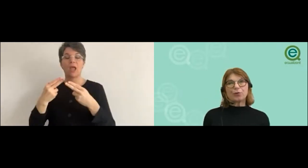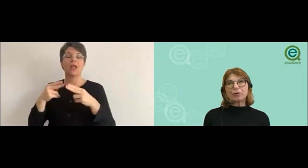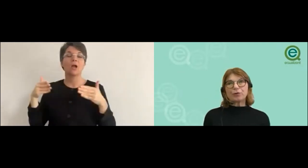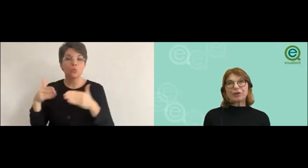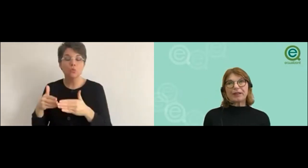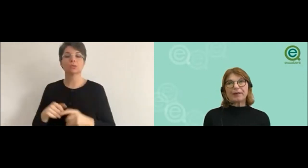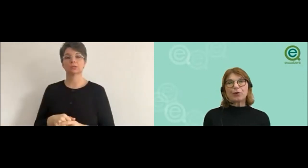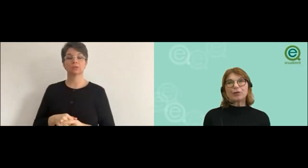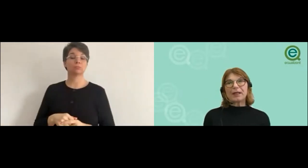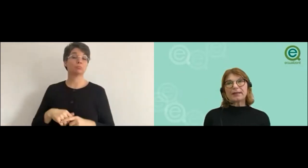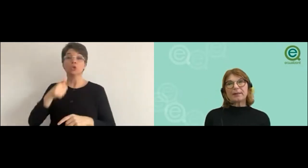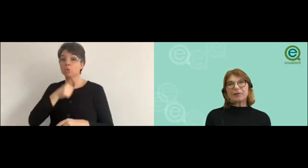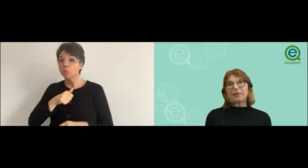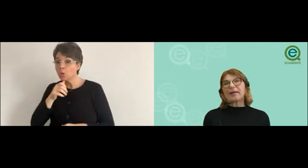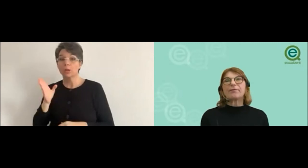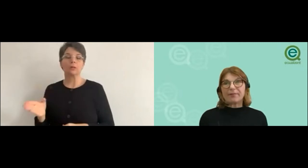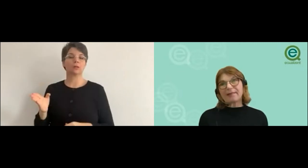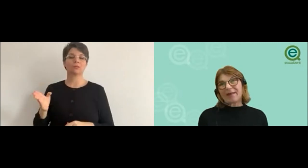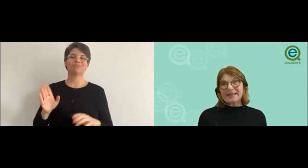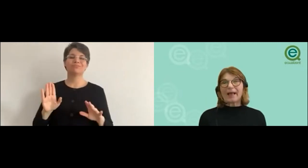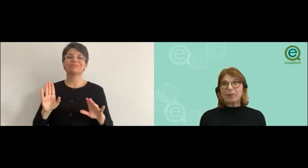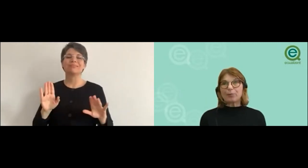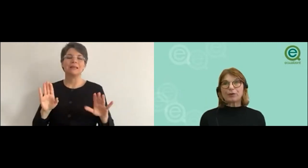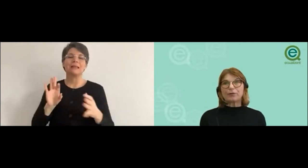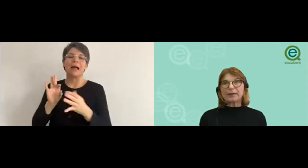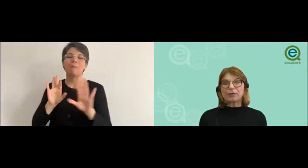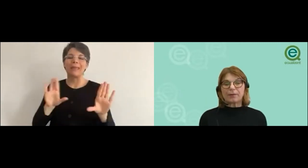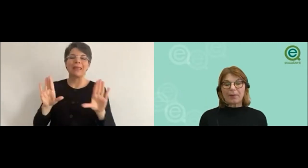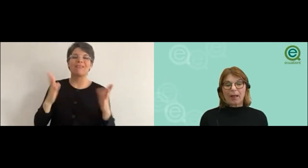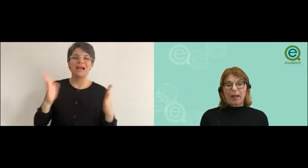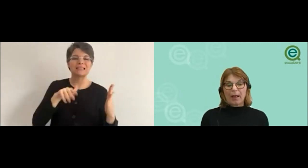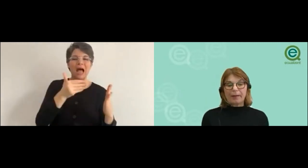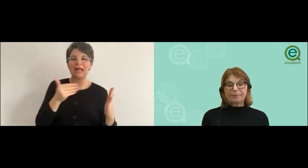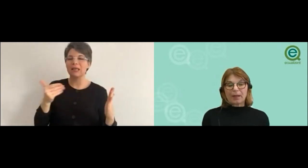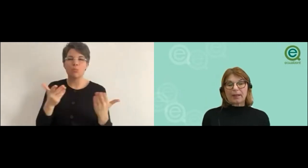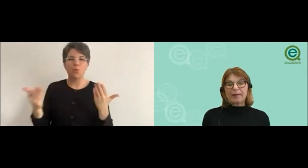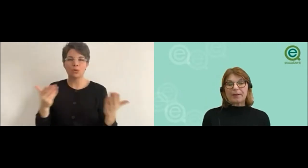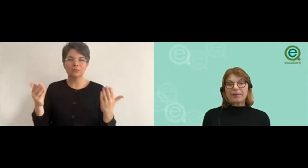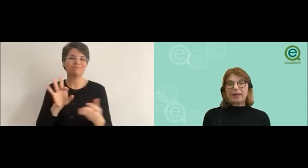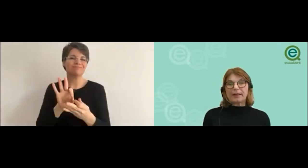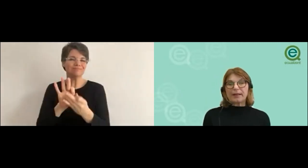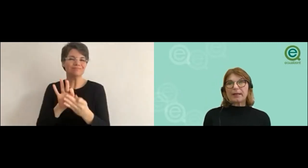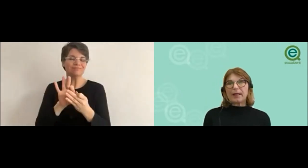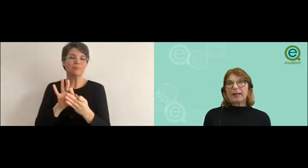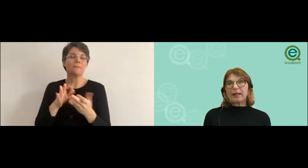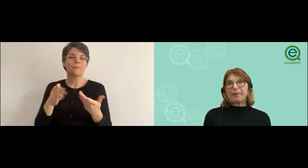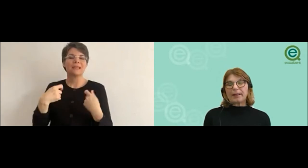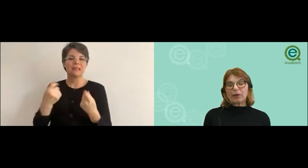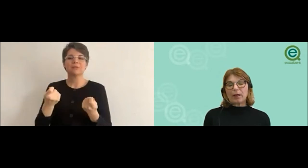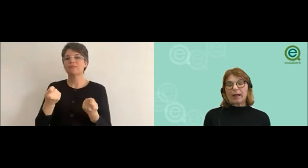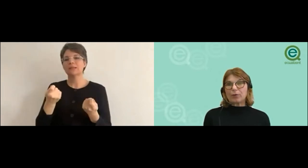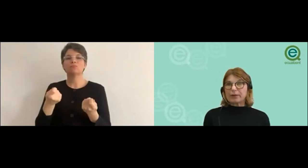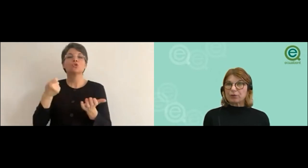eine Jugendschiene, und je nachdem, was angeboten wird, gibt es dahinter